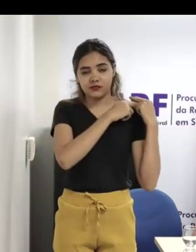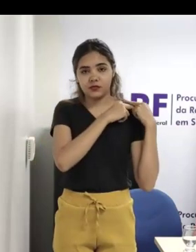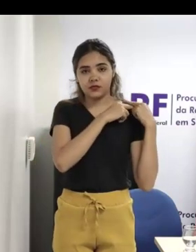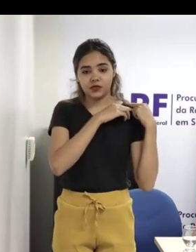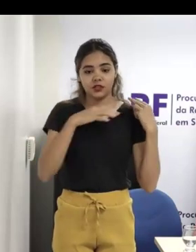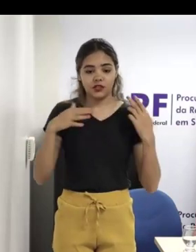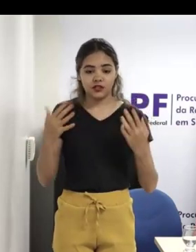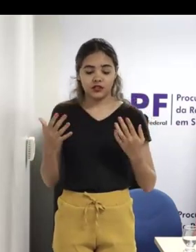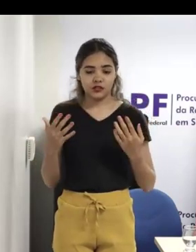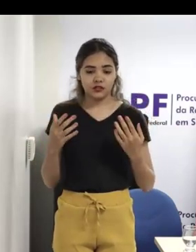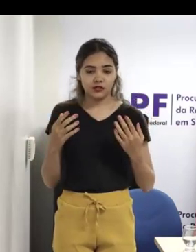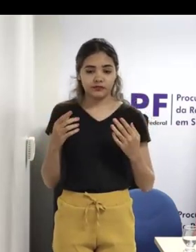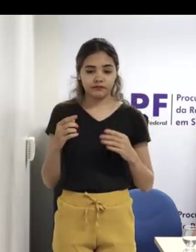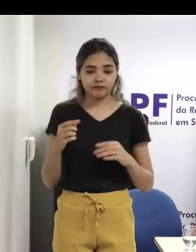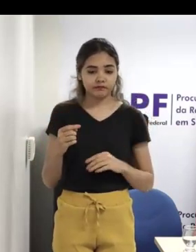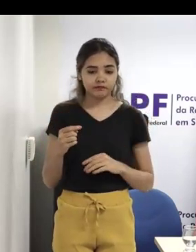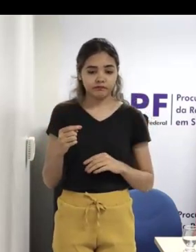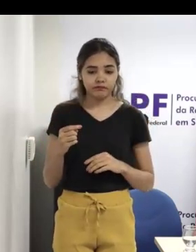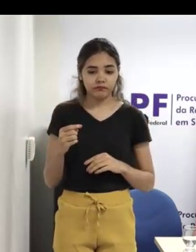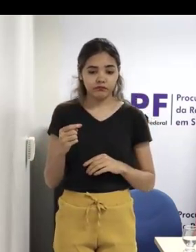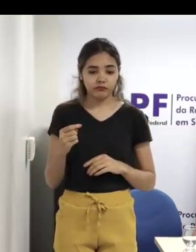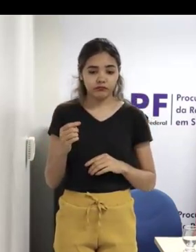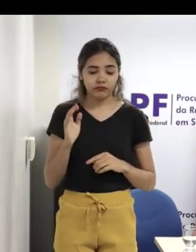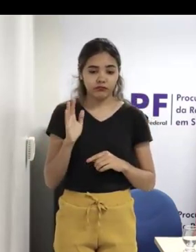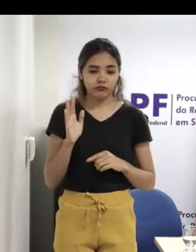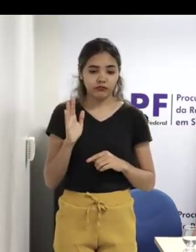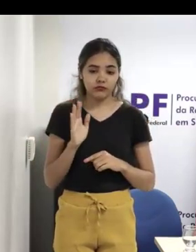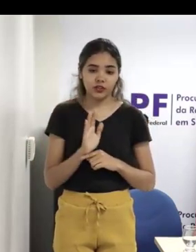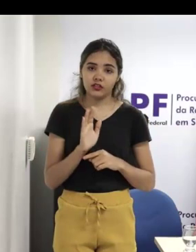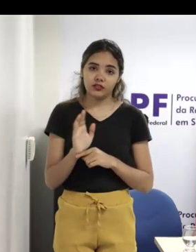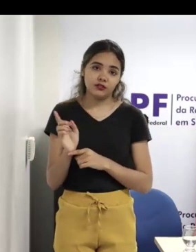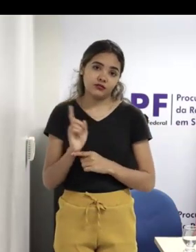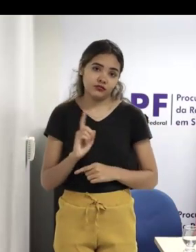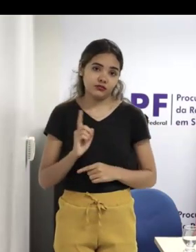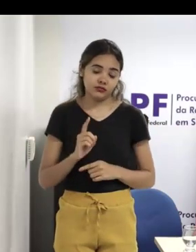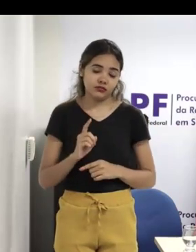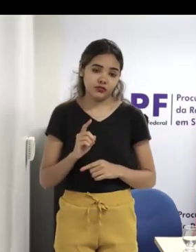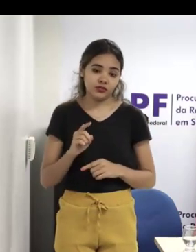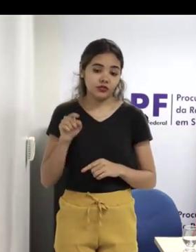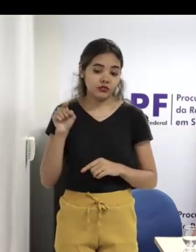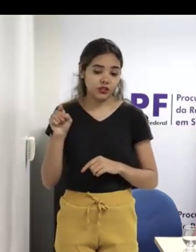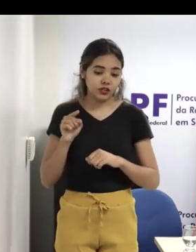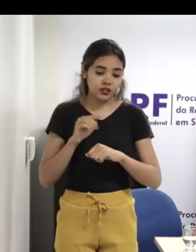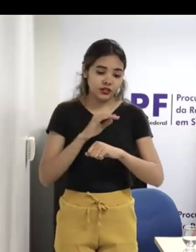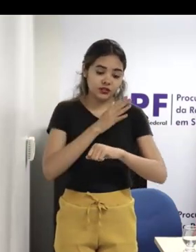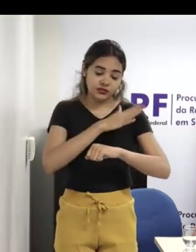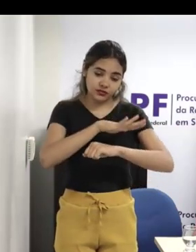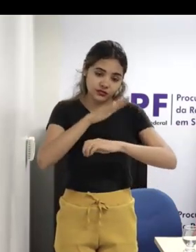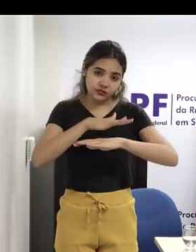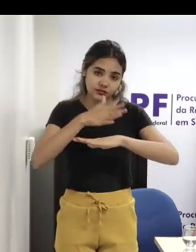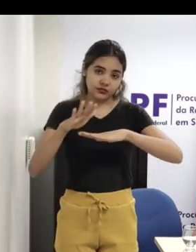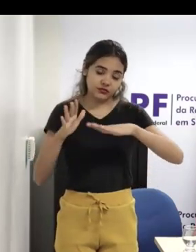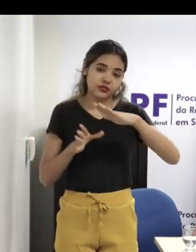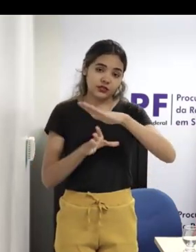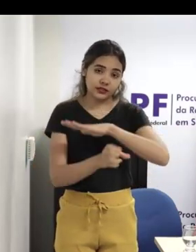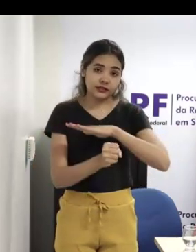Público tá cobrando tem que ter os programas sociais que a polícia vai lá vai atuar vai atuar muito bem nós no Ministério Público